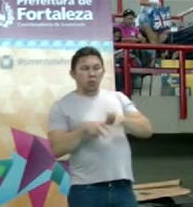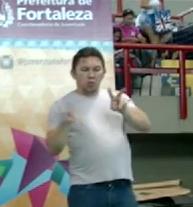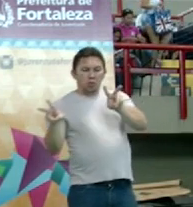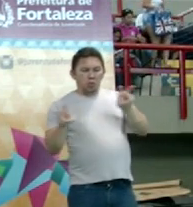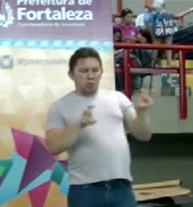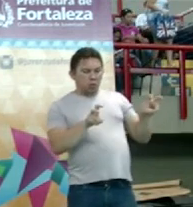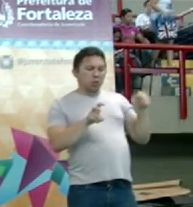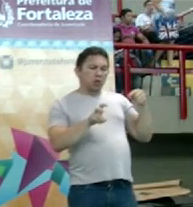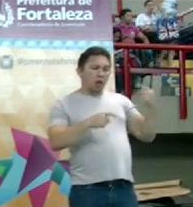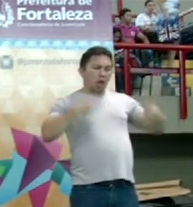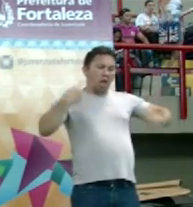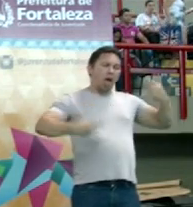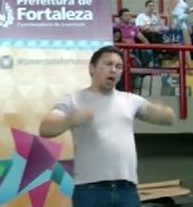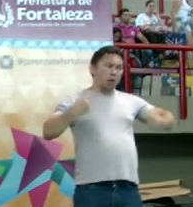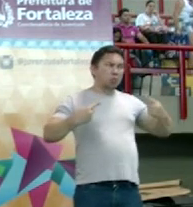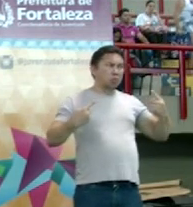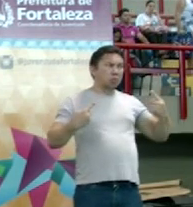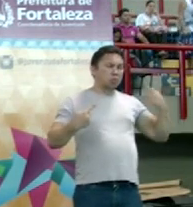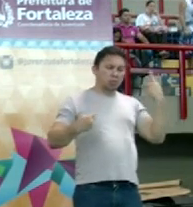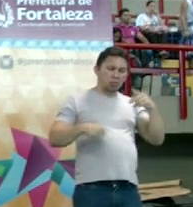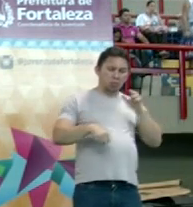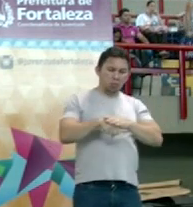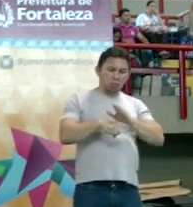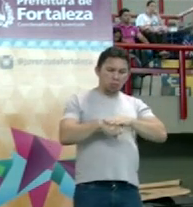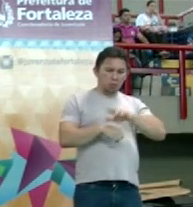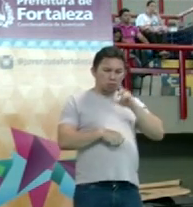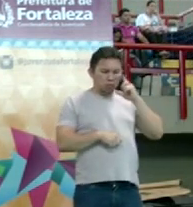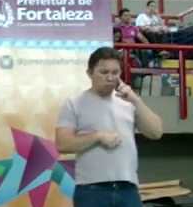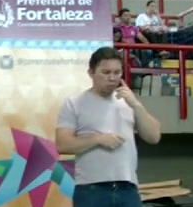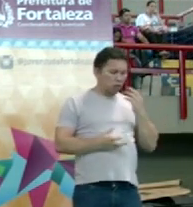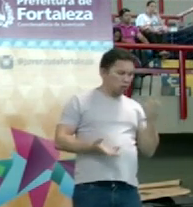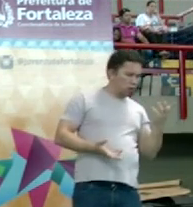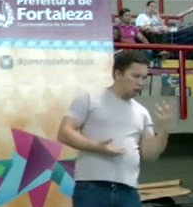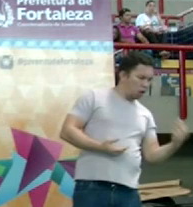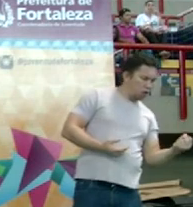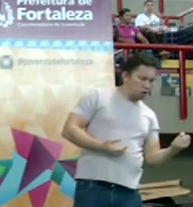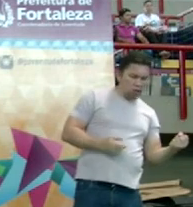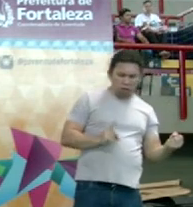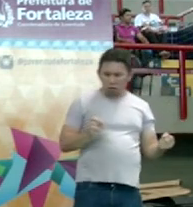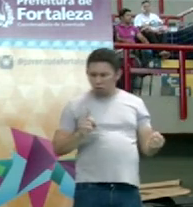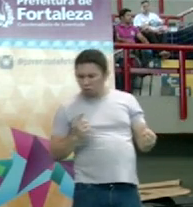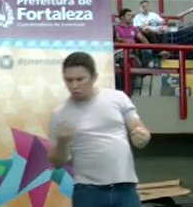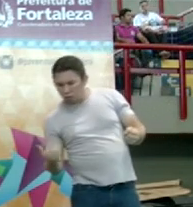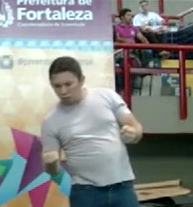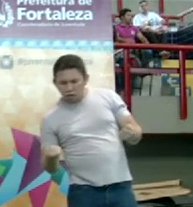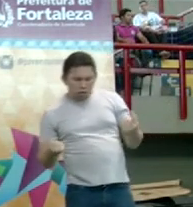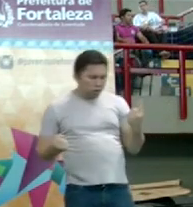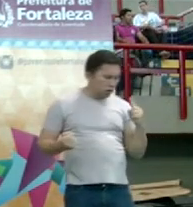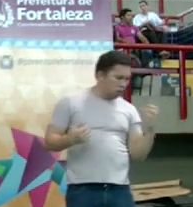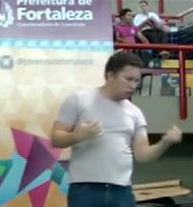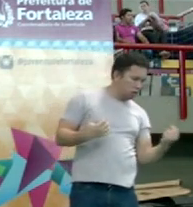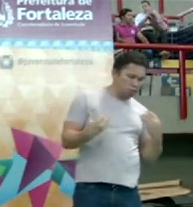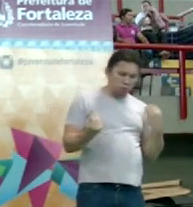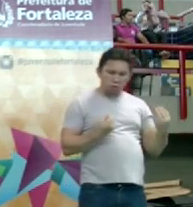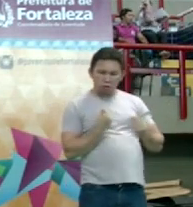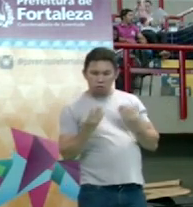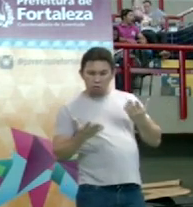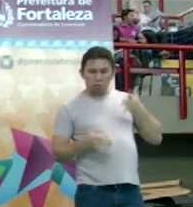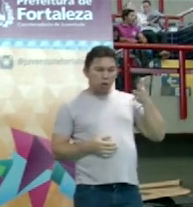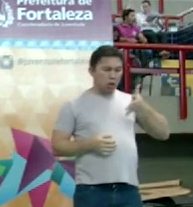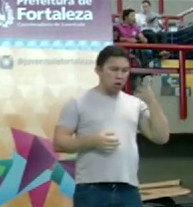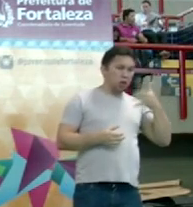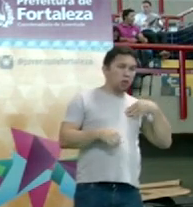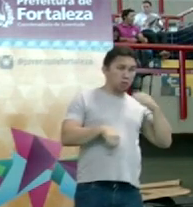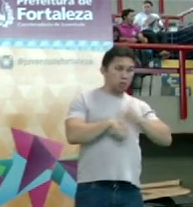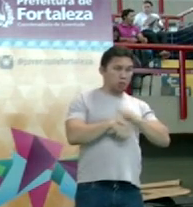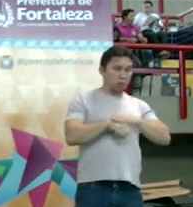tema bastante polêmico, que você tem que ficar no meio do muro, contrário e favorável, aí você poderia usar. Como no